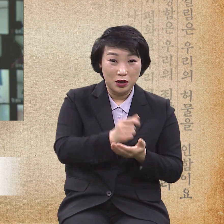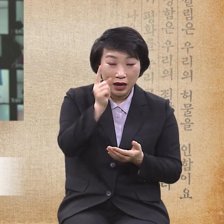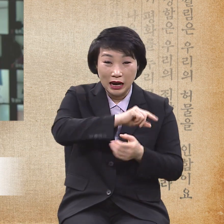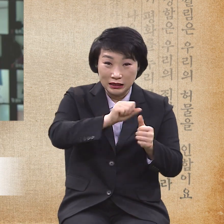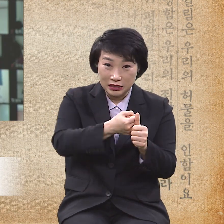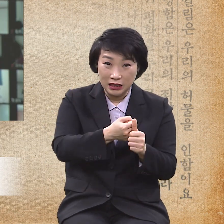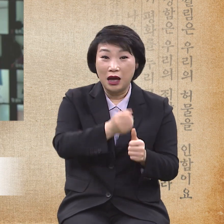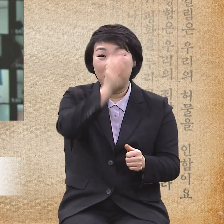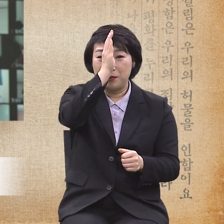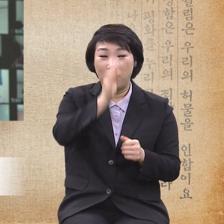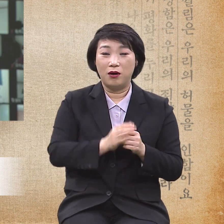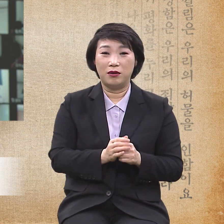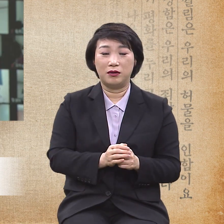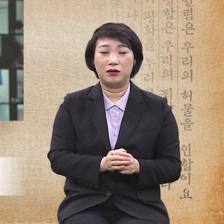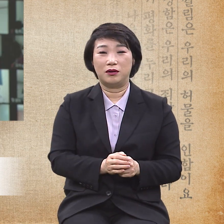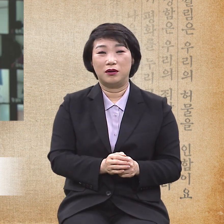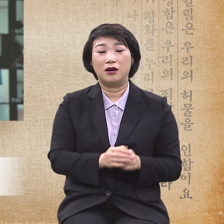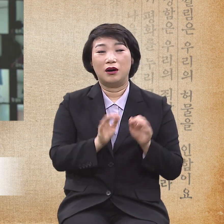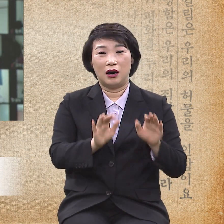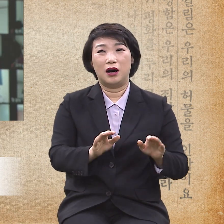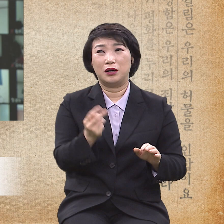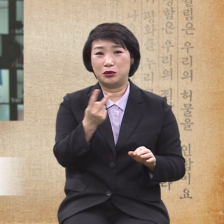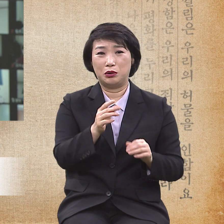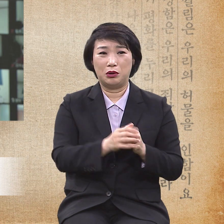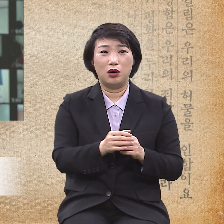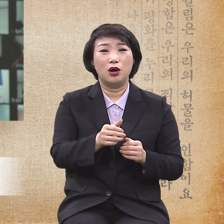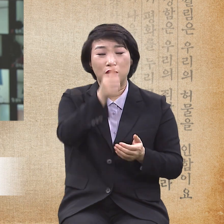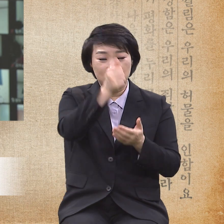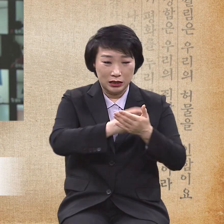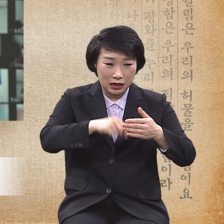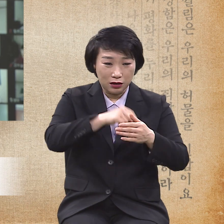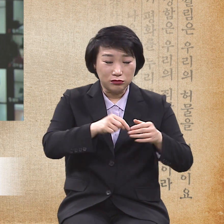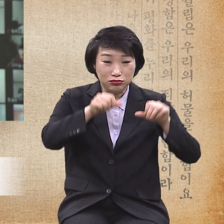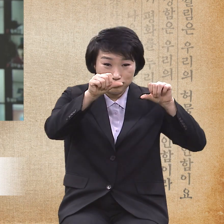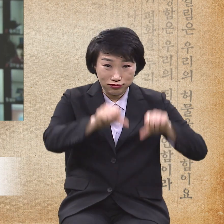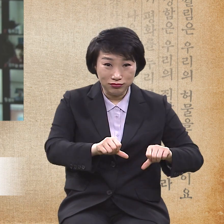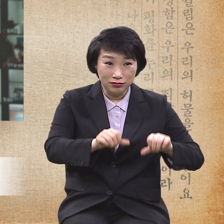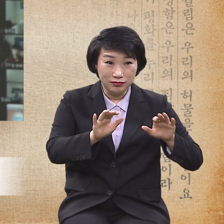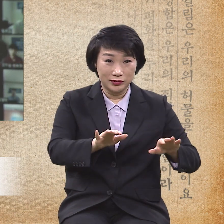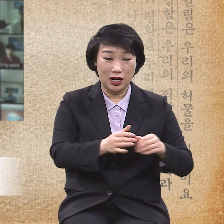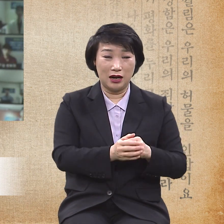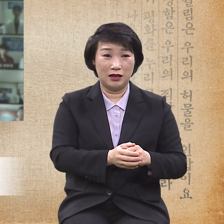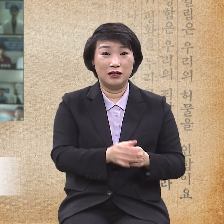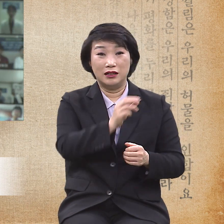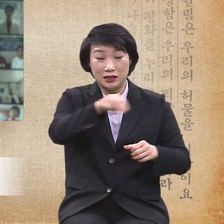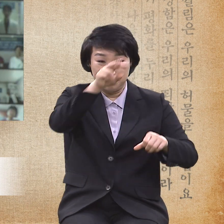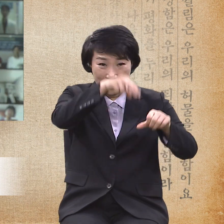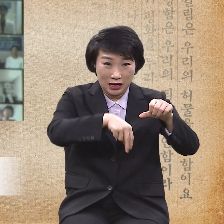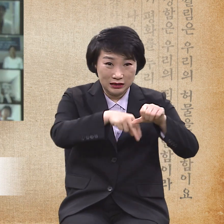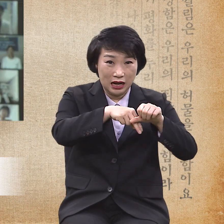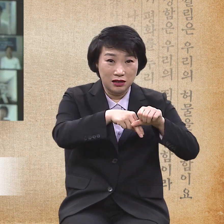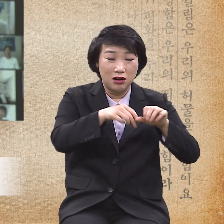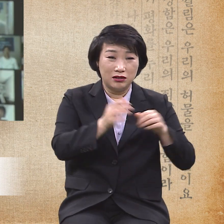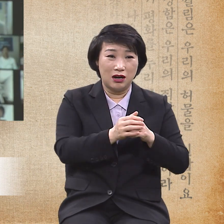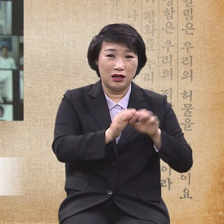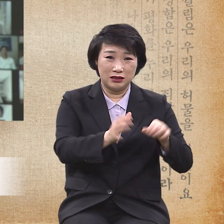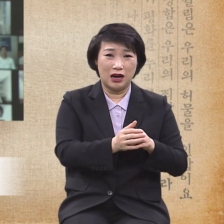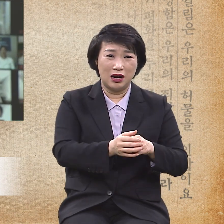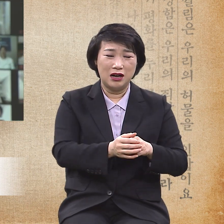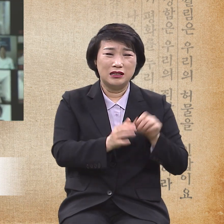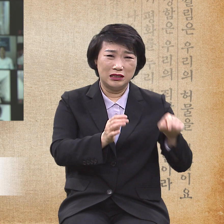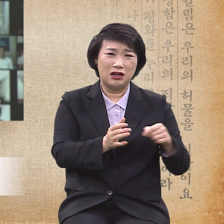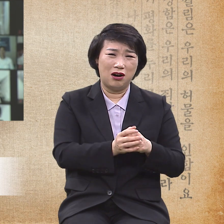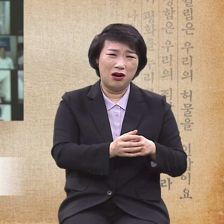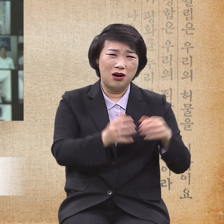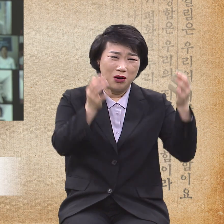징계도 질병도 그리고 죄 아래서 저주 아래서 지옥에서